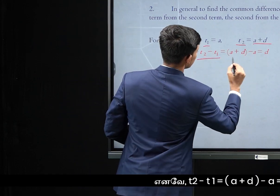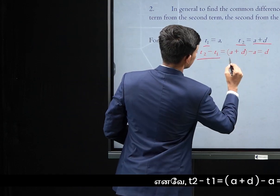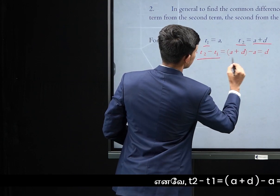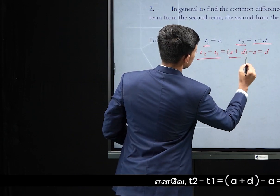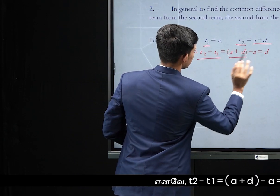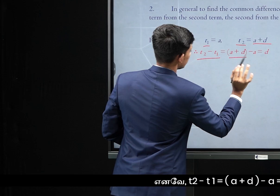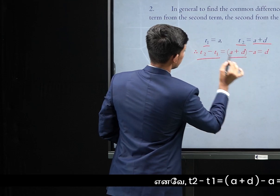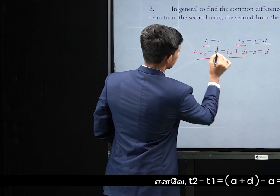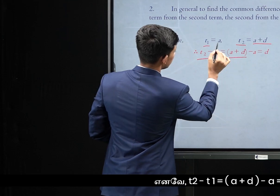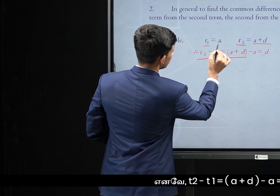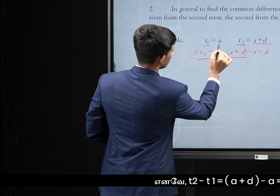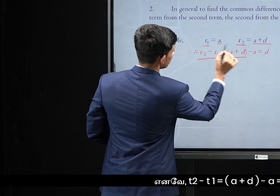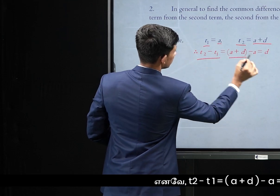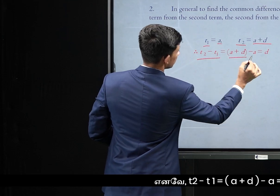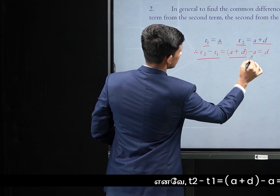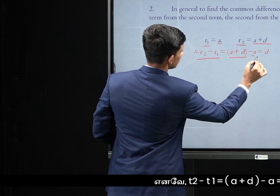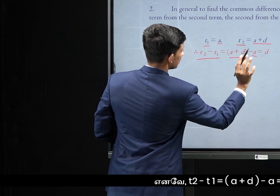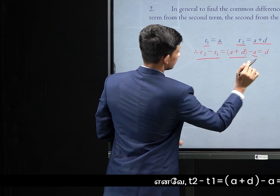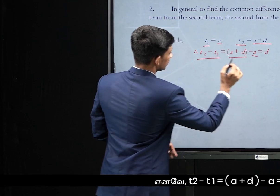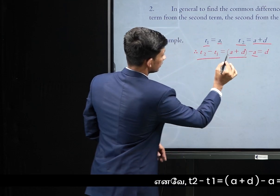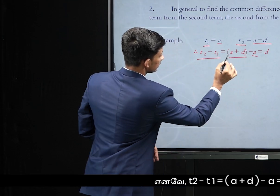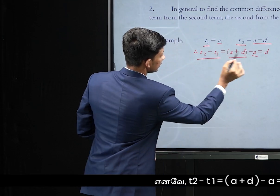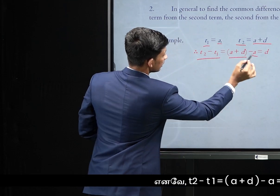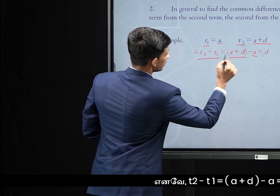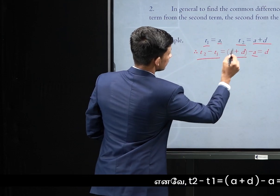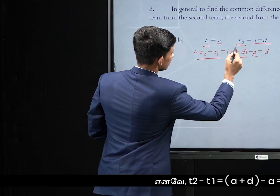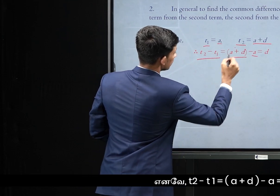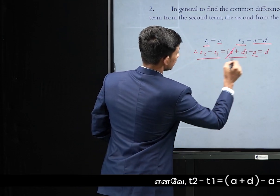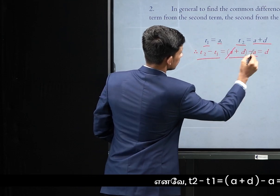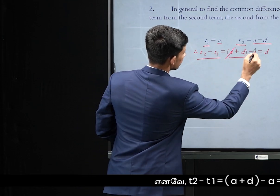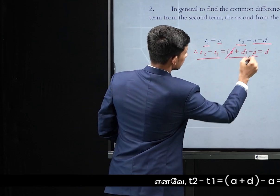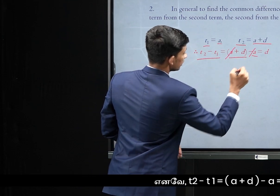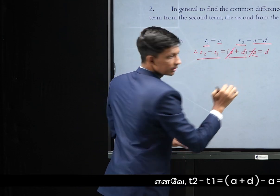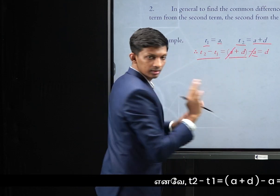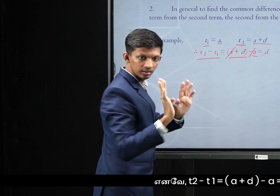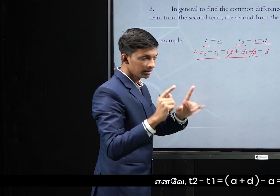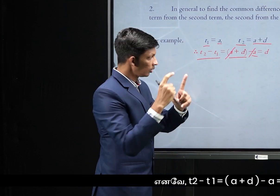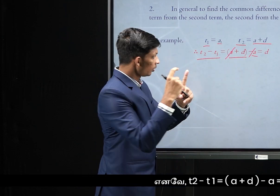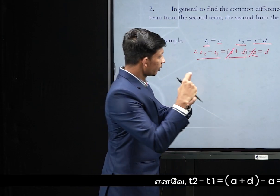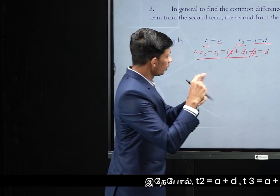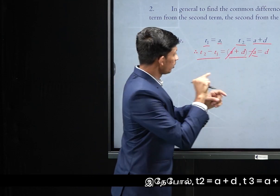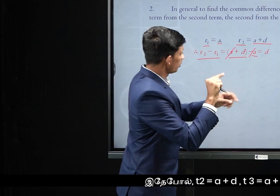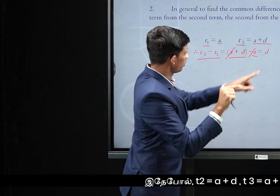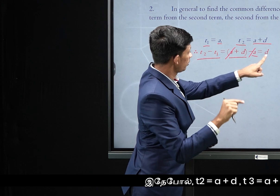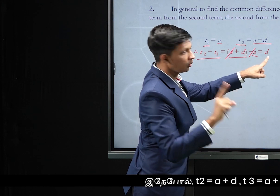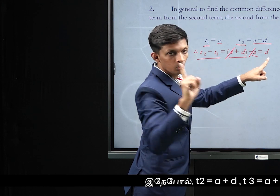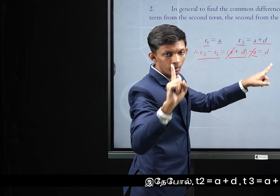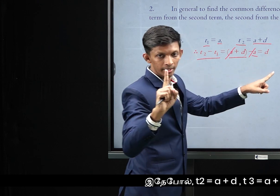இலக்கு 1 ஈடு அடைப்புக்குறிக்குள் ஏ கூட்டல் டி கழித்தல் ஏ ஈடு டி. இதேபோல் டி